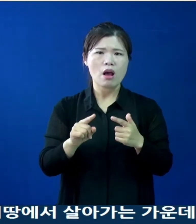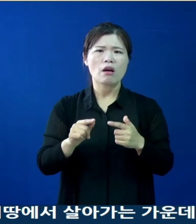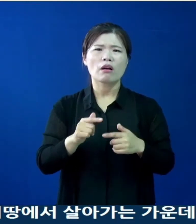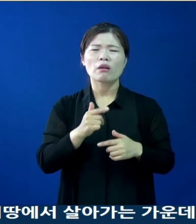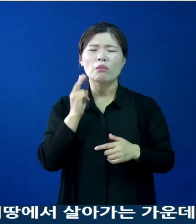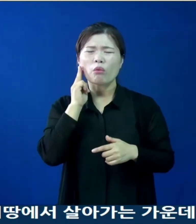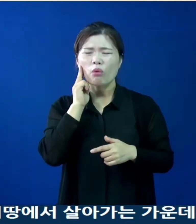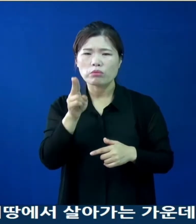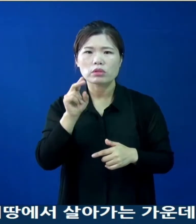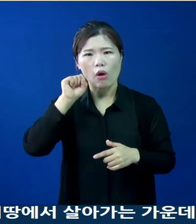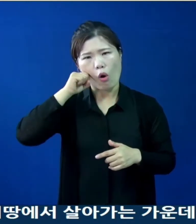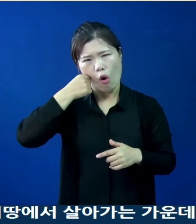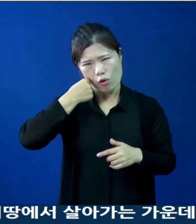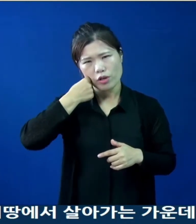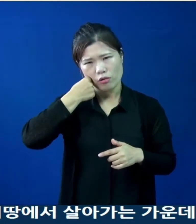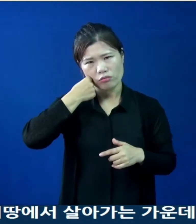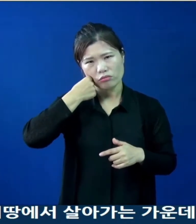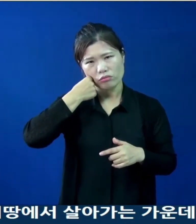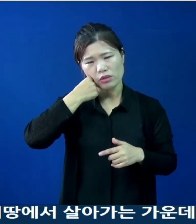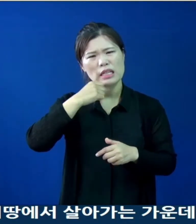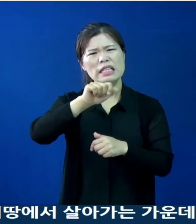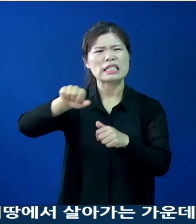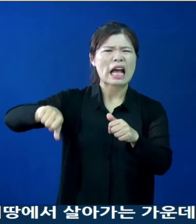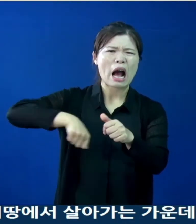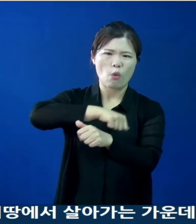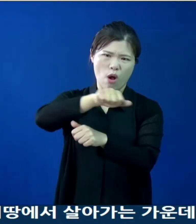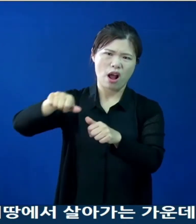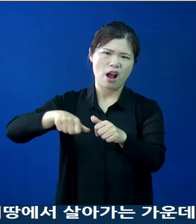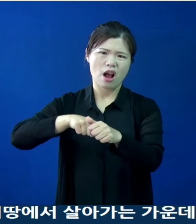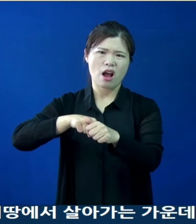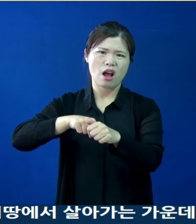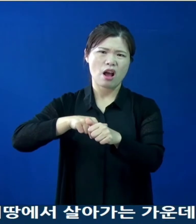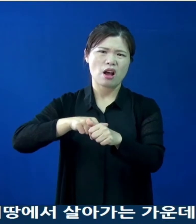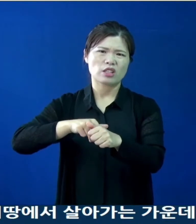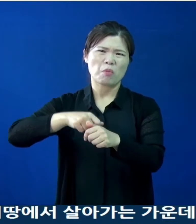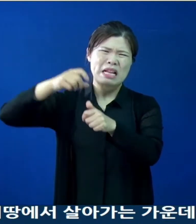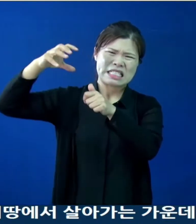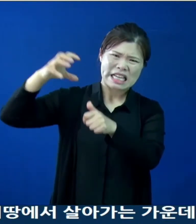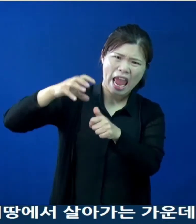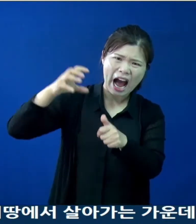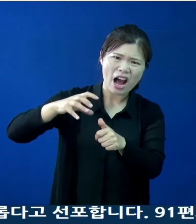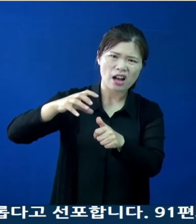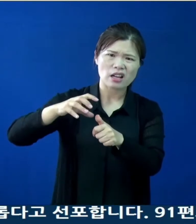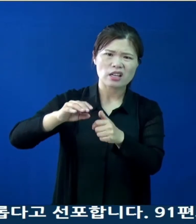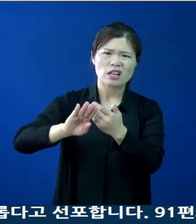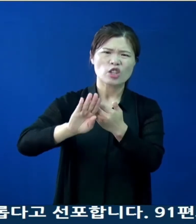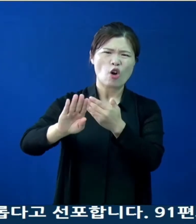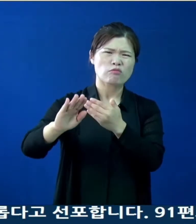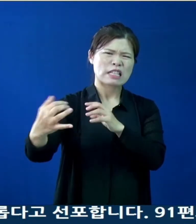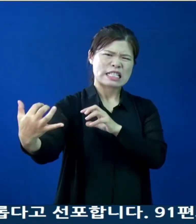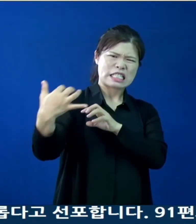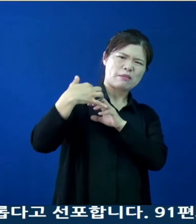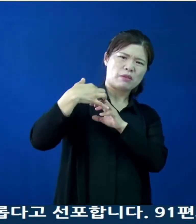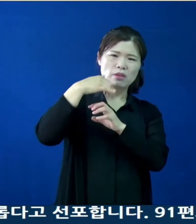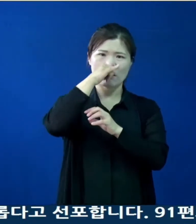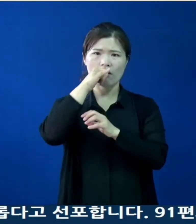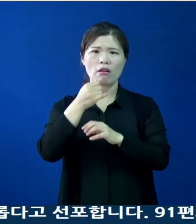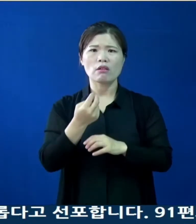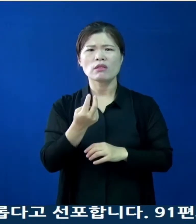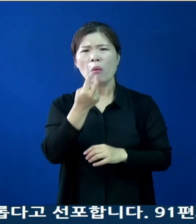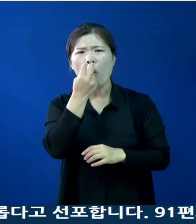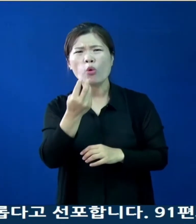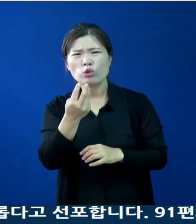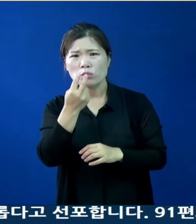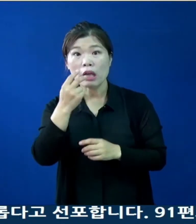어려운 상황, 난관, 재앙, 적들의 침입, 이렇게 목숨이 경각에